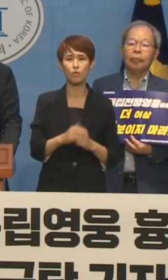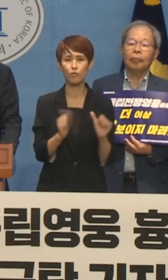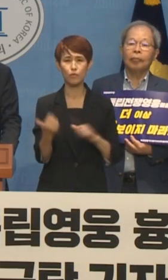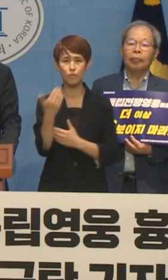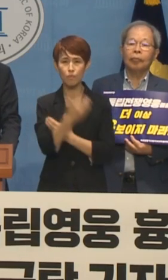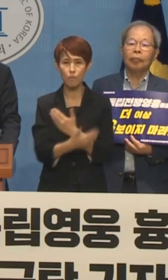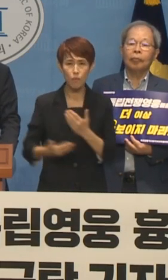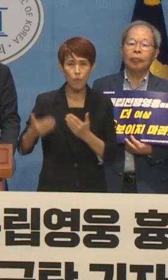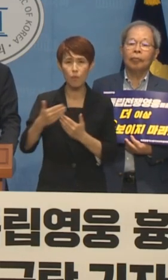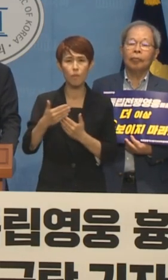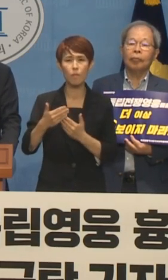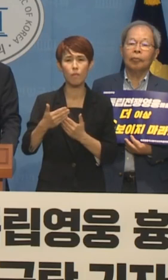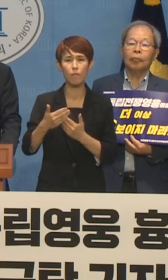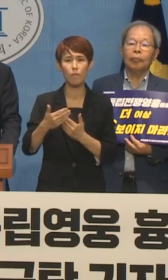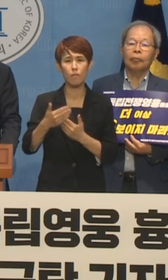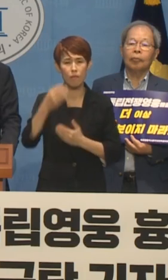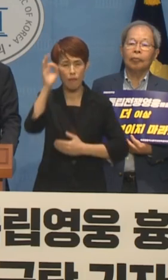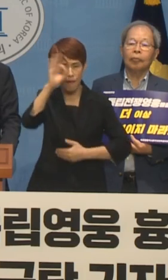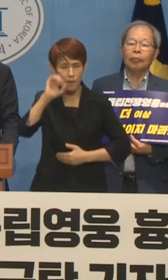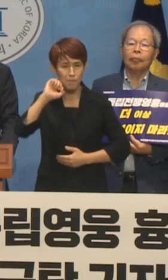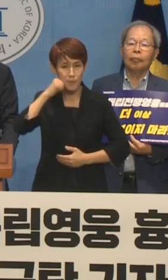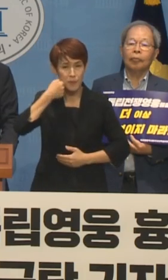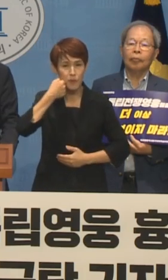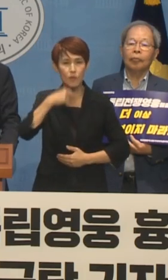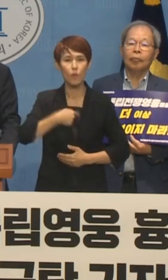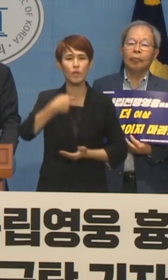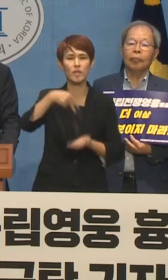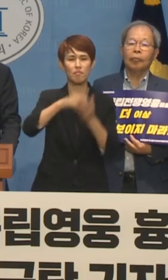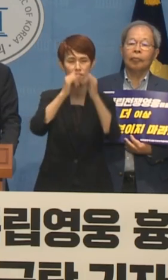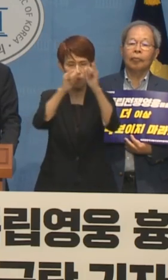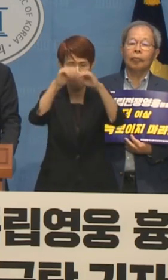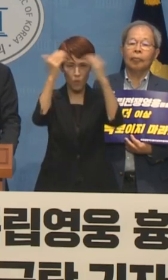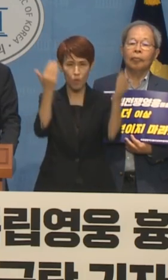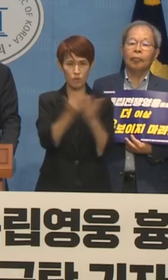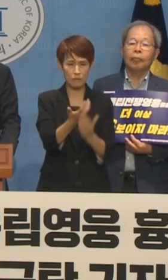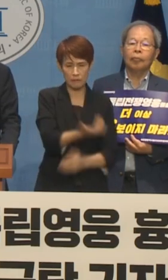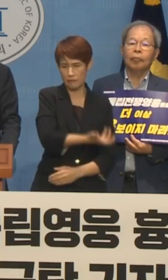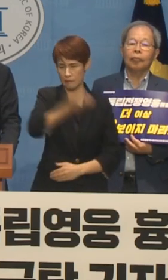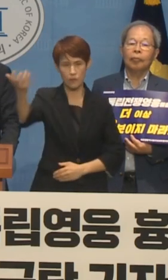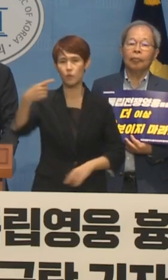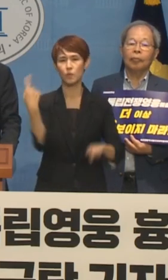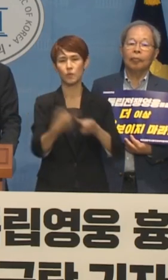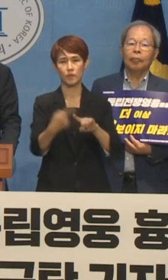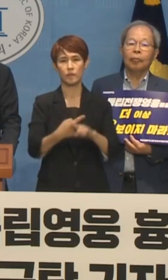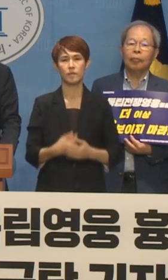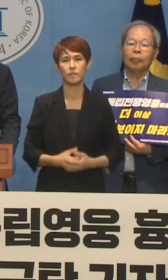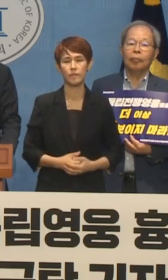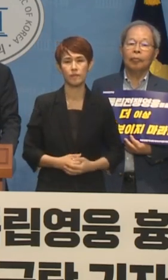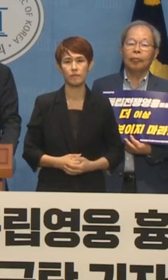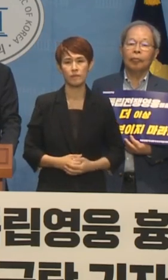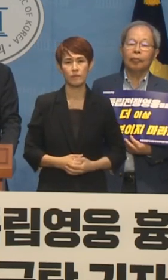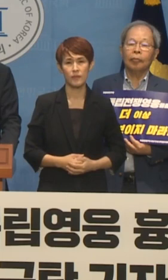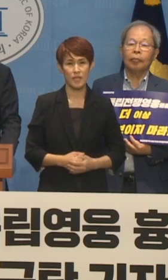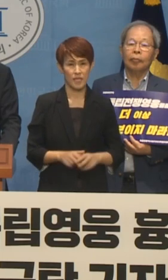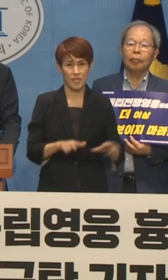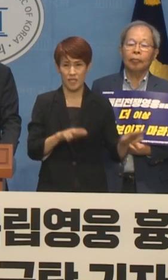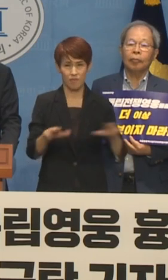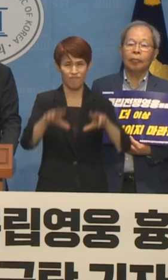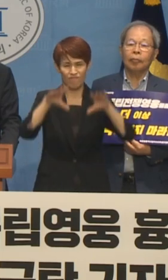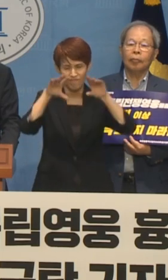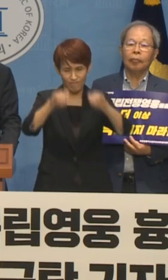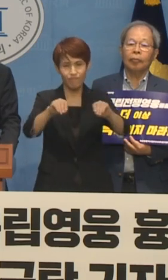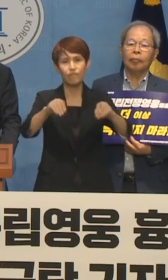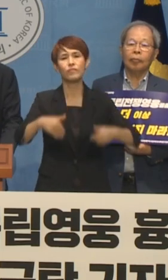못한 채 쓰러져간 독립영웅 모두를 파내는 일이고 모욕하는 일입니다. 즉시 중단해야